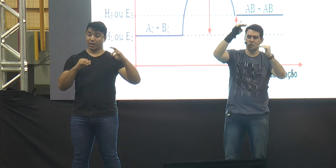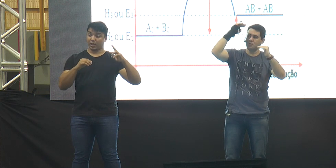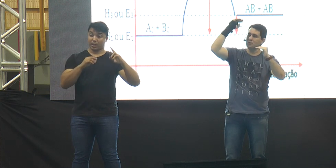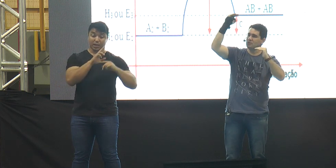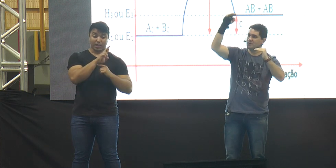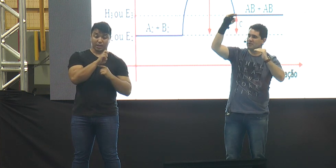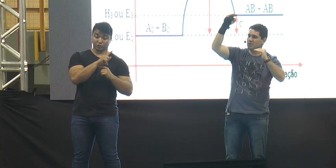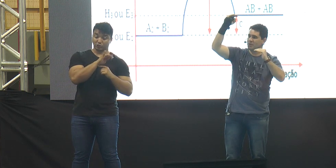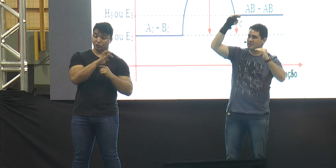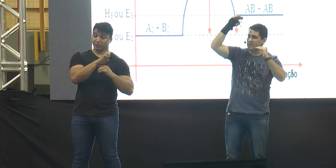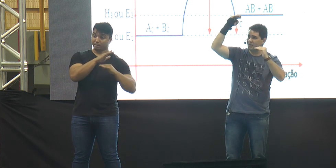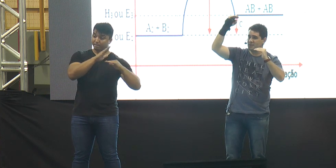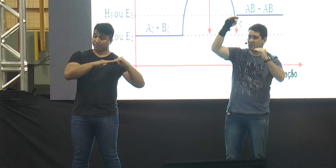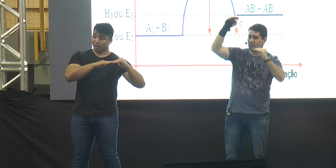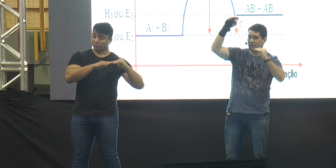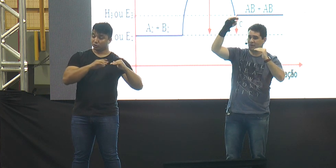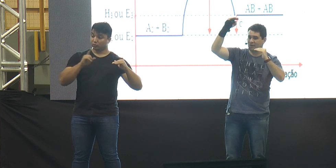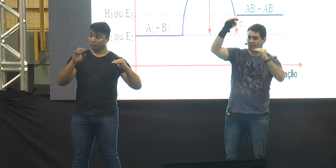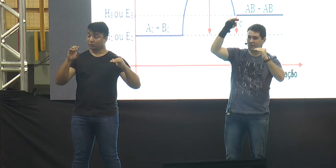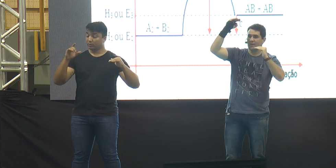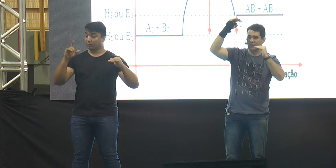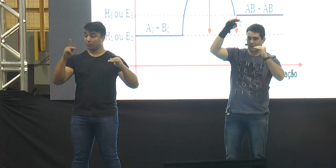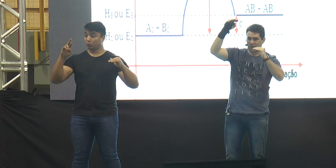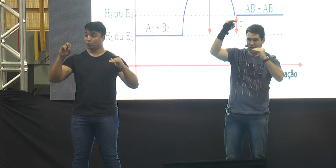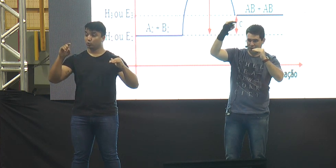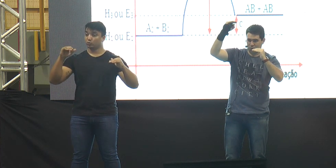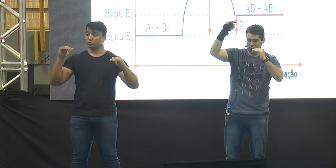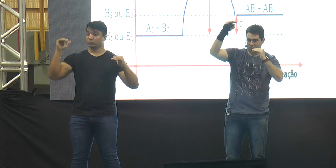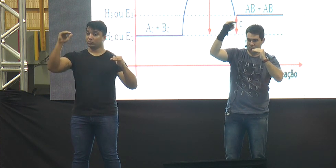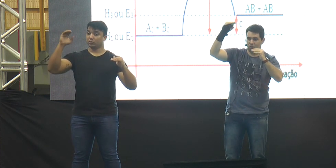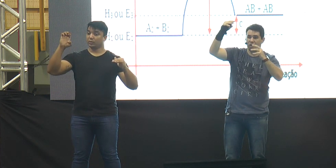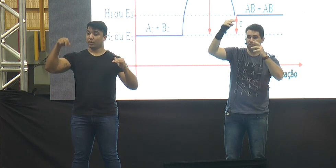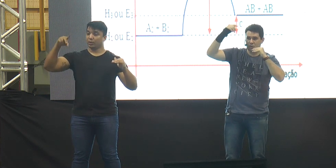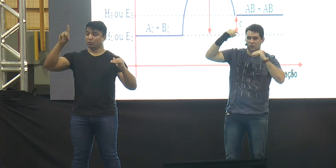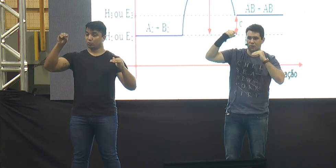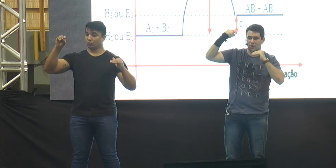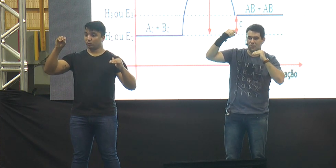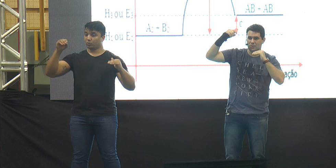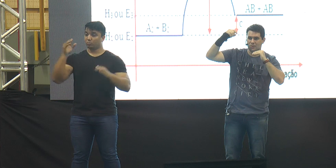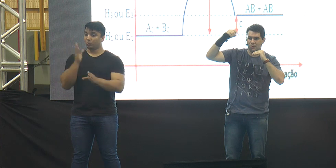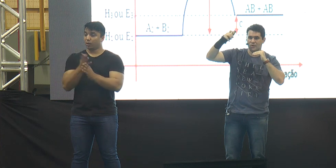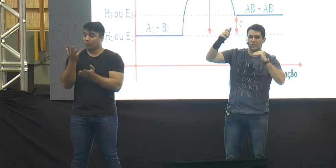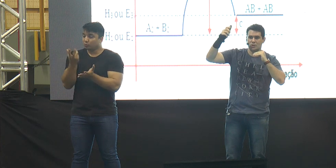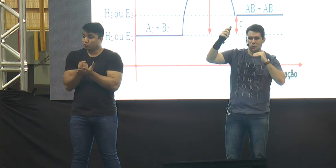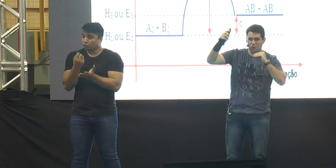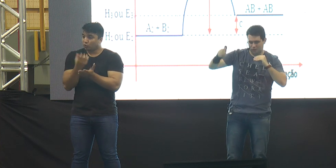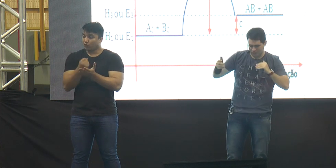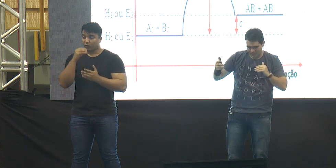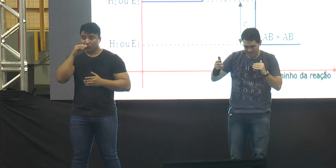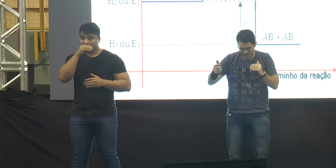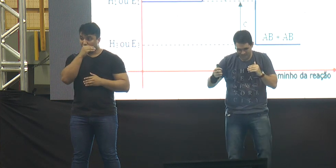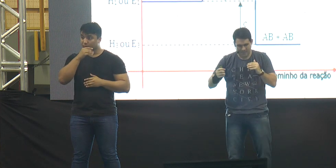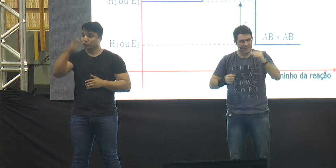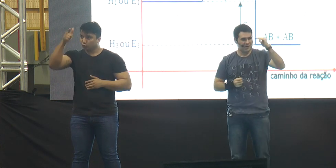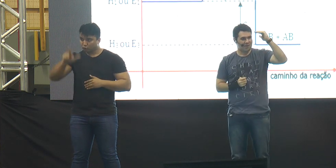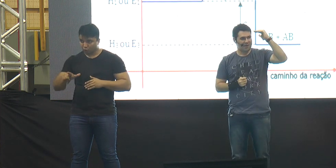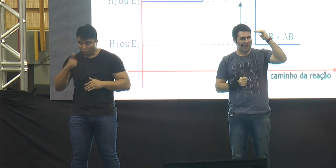Reagente embaixo, produto em cima, sempre vai ser o quê? Endo, porque absorveu calor. De novo.